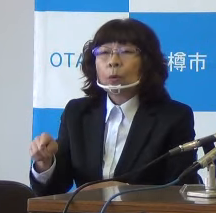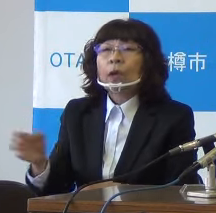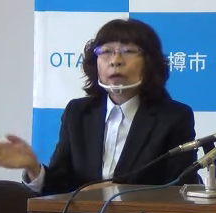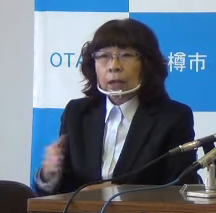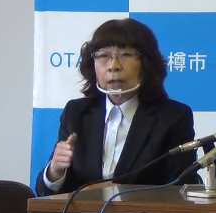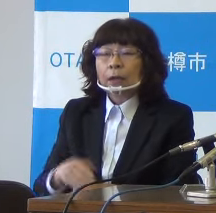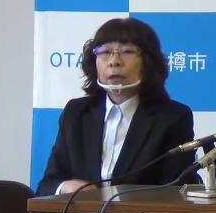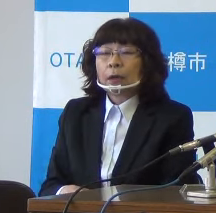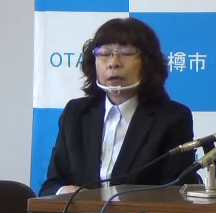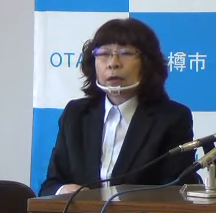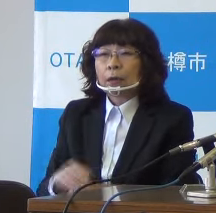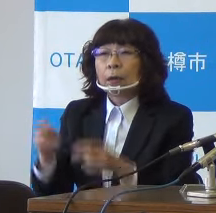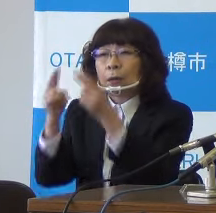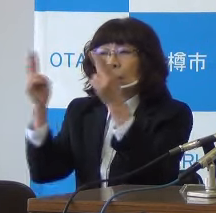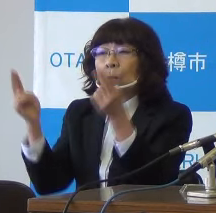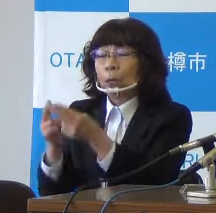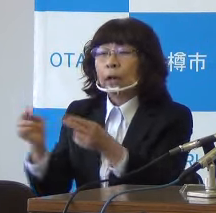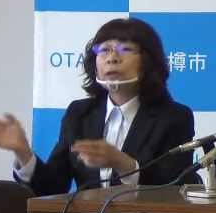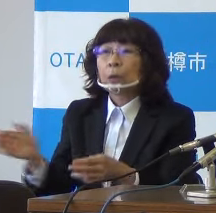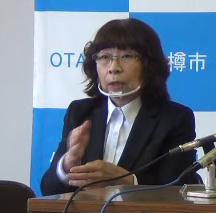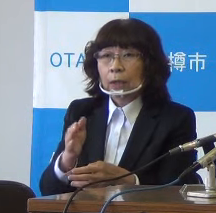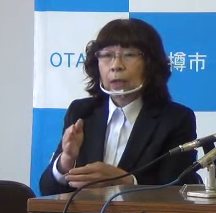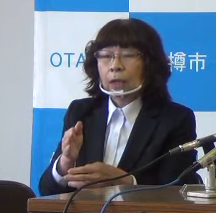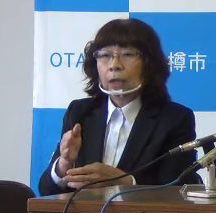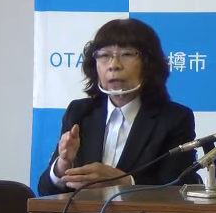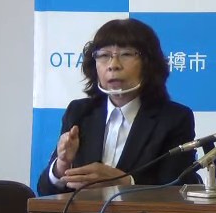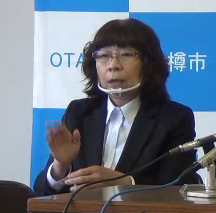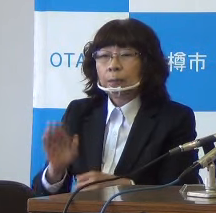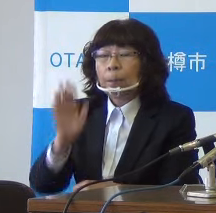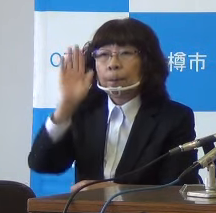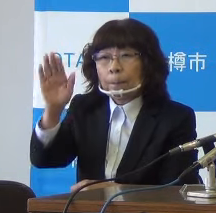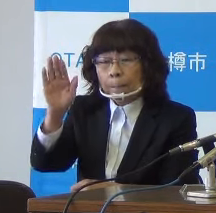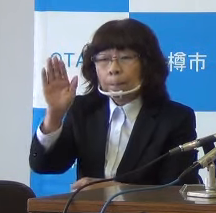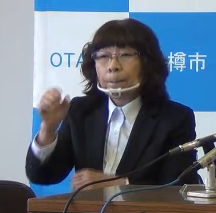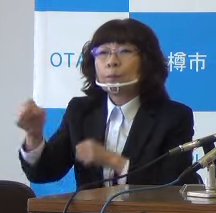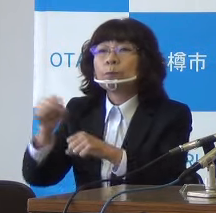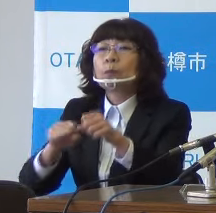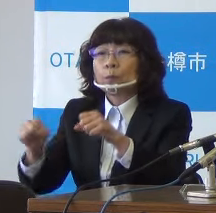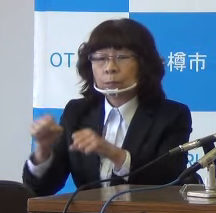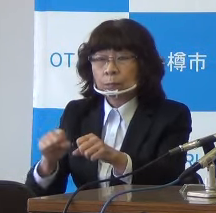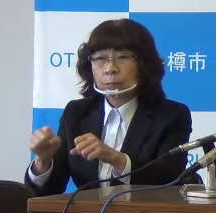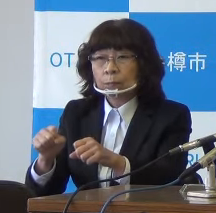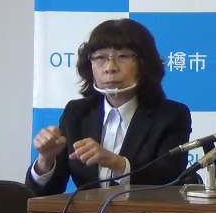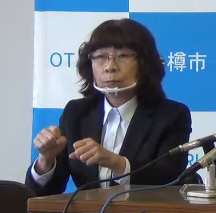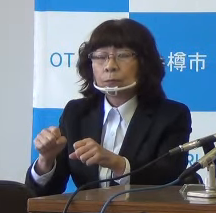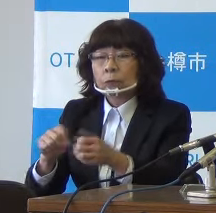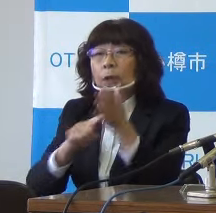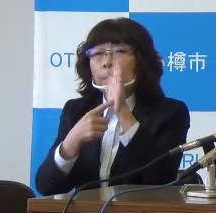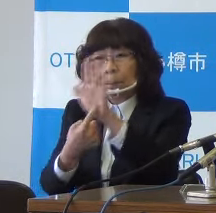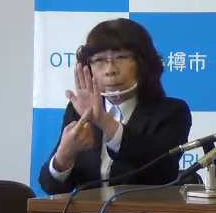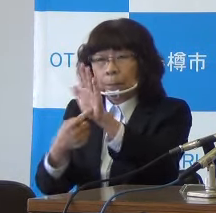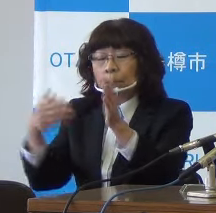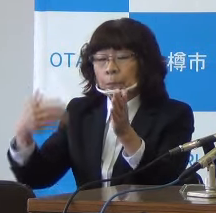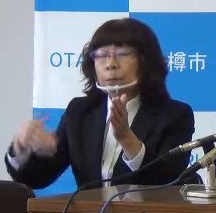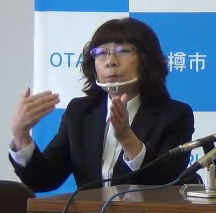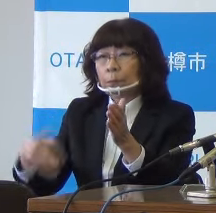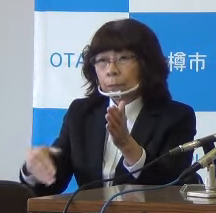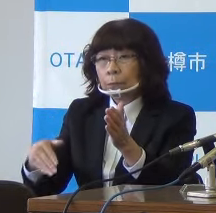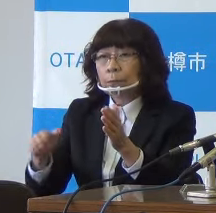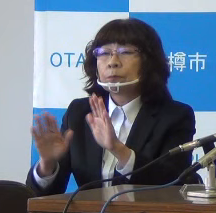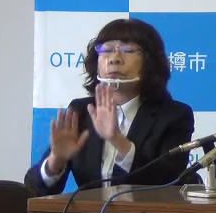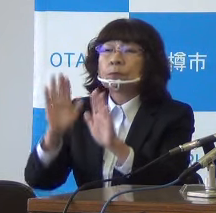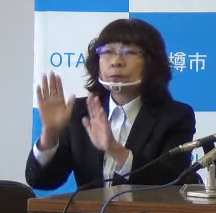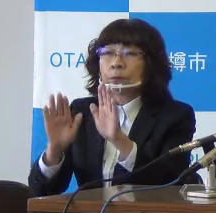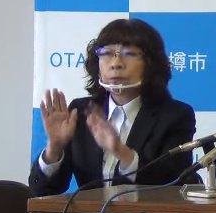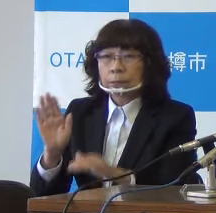から北海道からは今後の動きがまだ示されていない状況